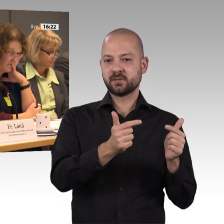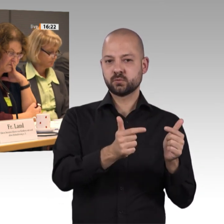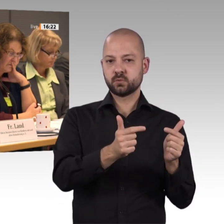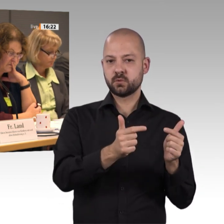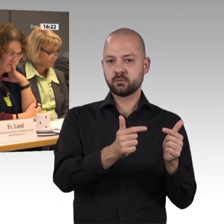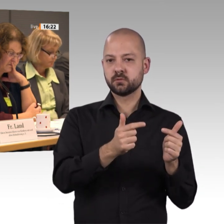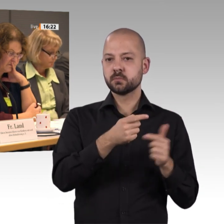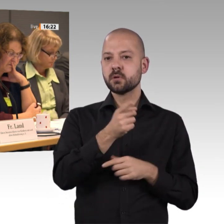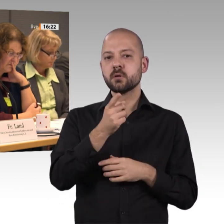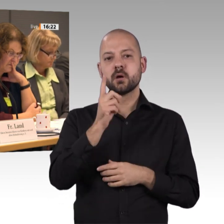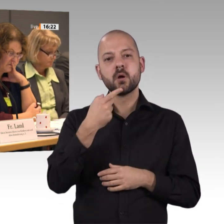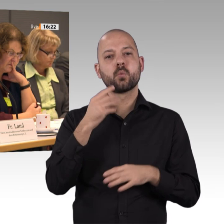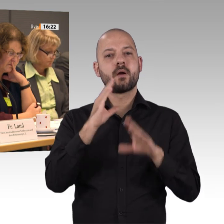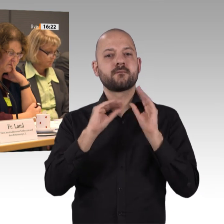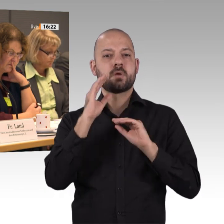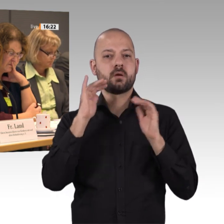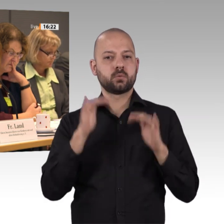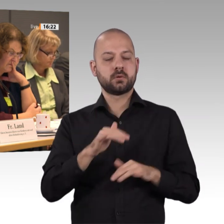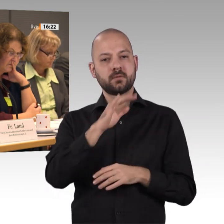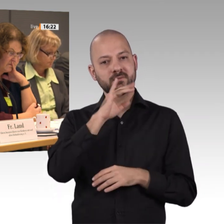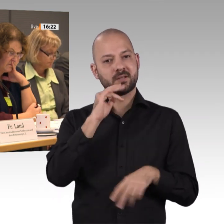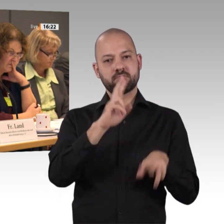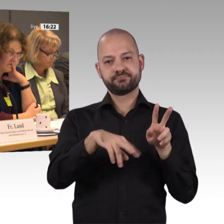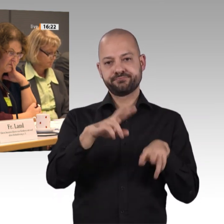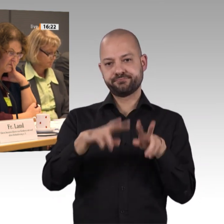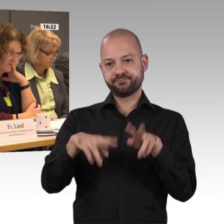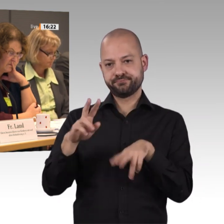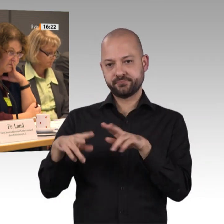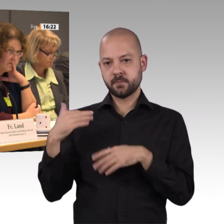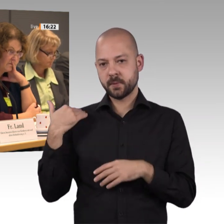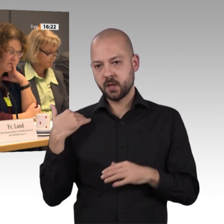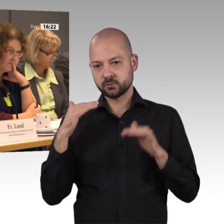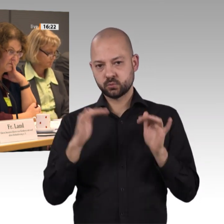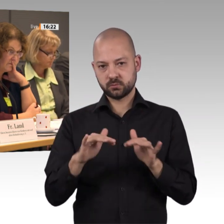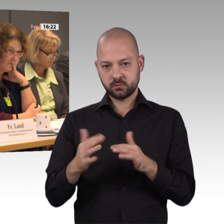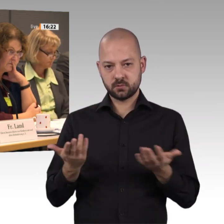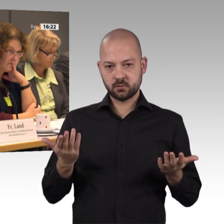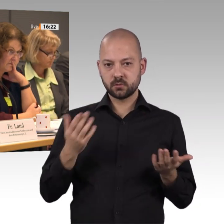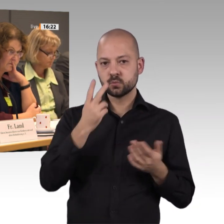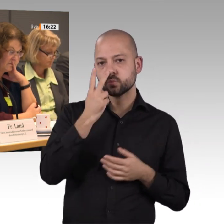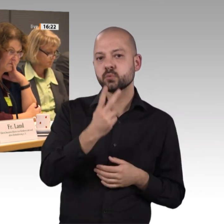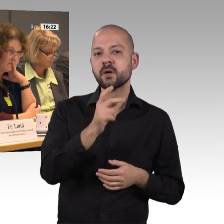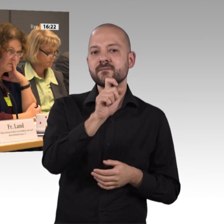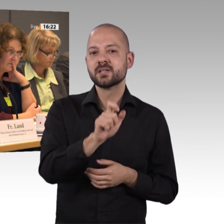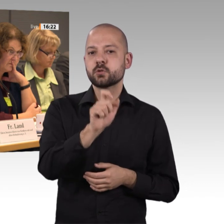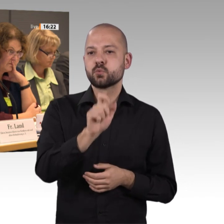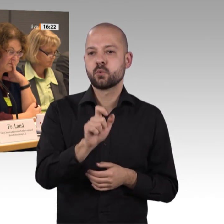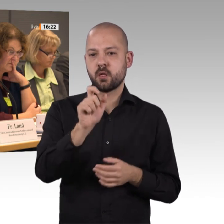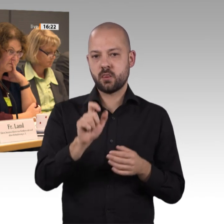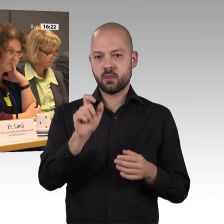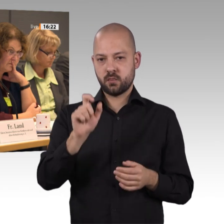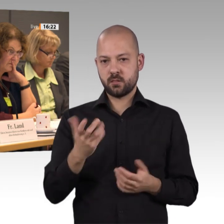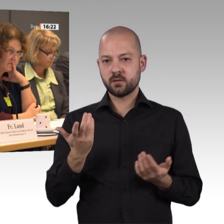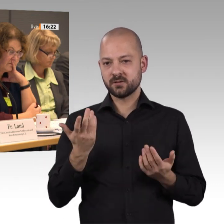natürlich genauso. Wenn Kinder angezogen, gepflegt, medizinisch versorgt werden müssen, gefüttert werden müssen,